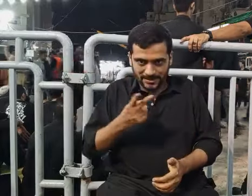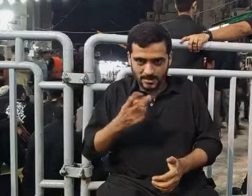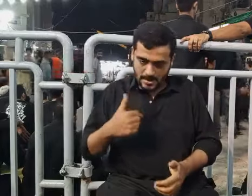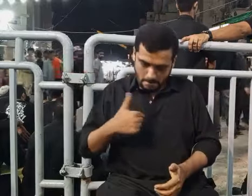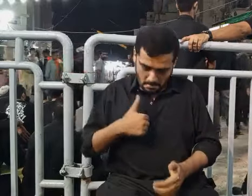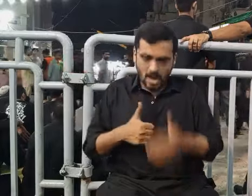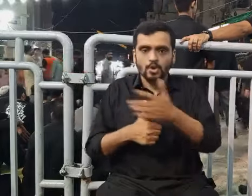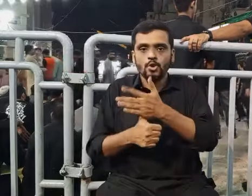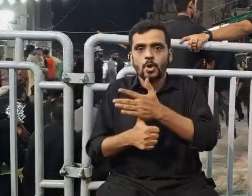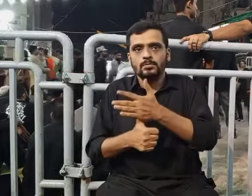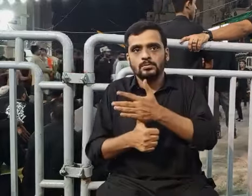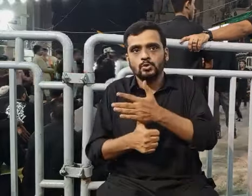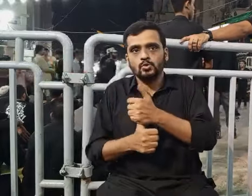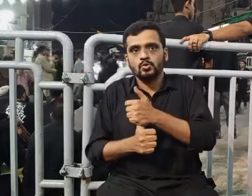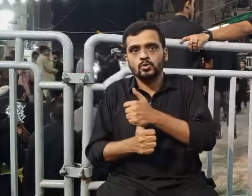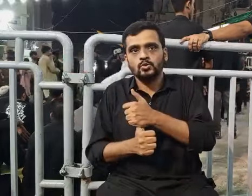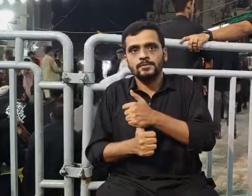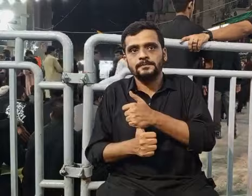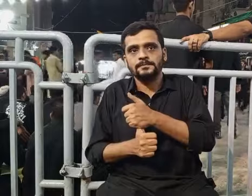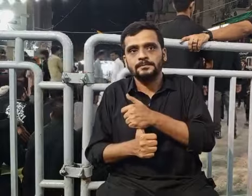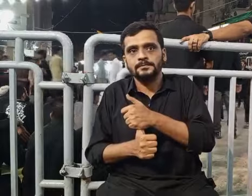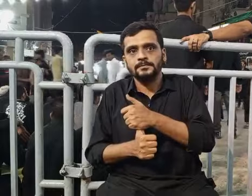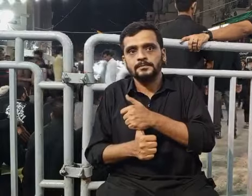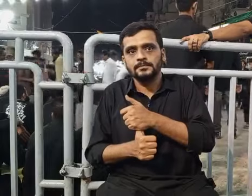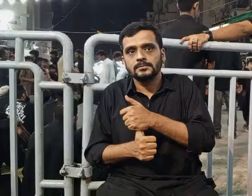گیا. اللہ نے مجھے منع نہیں کیا تھا کہ گندم نہ ڈال